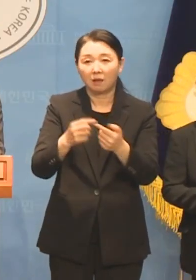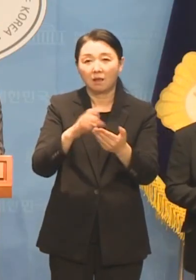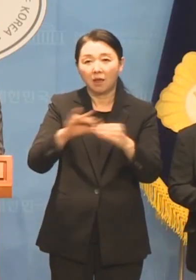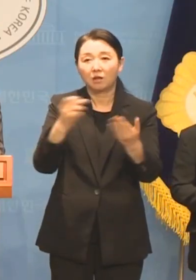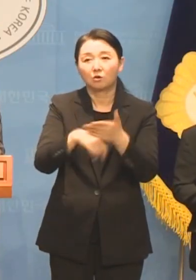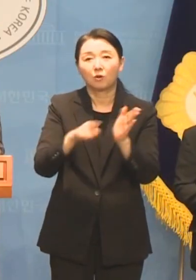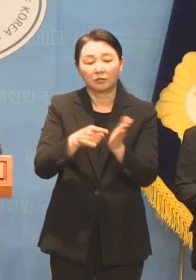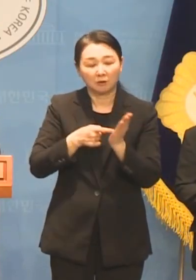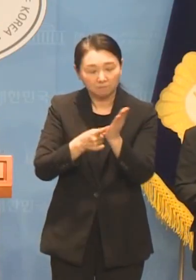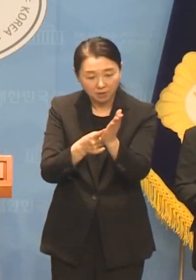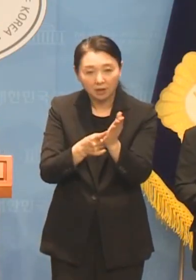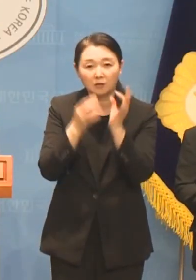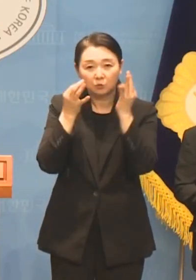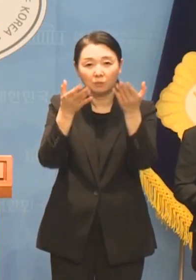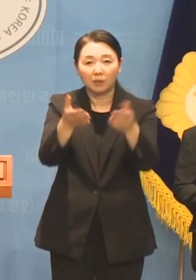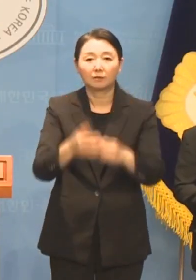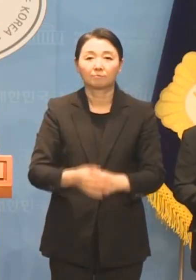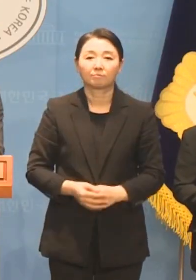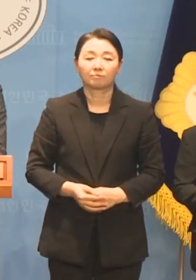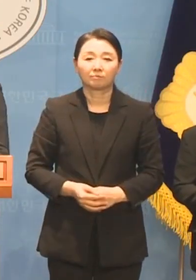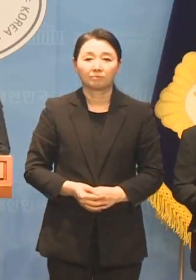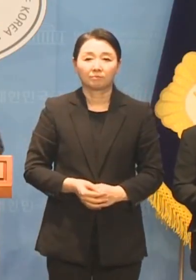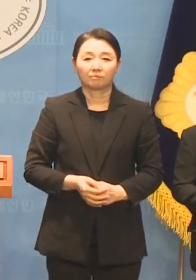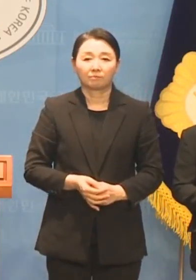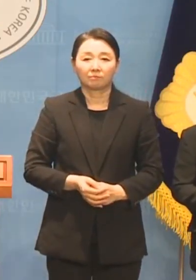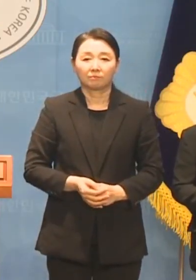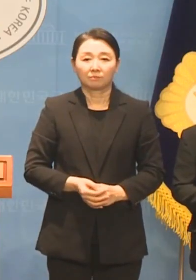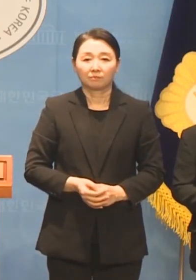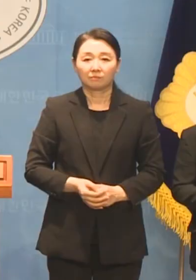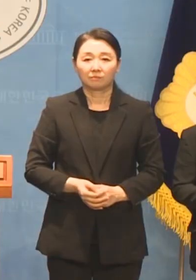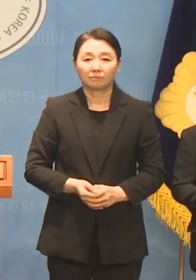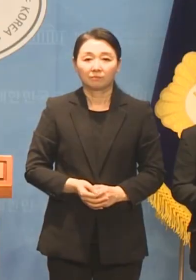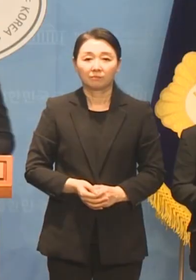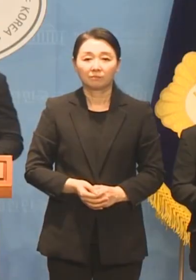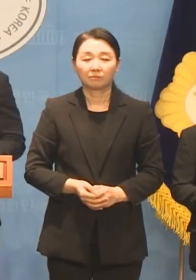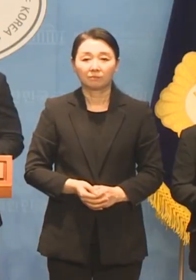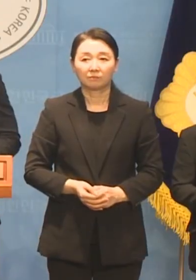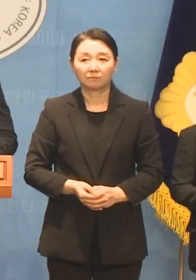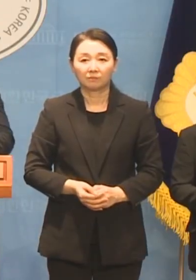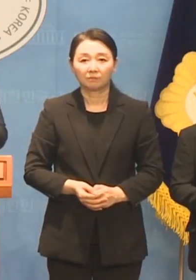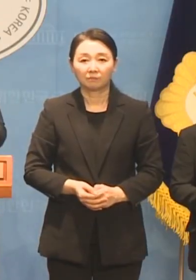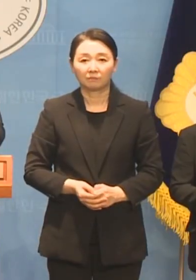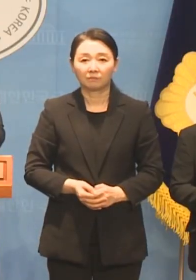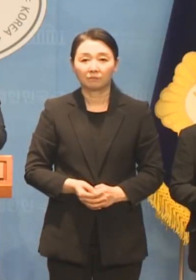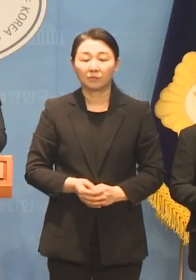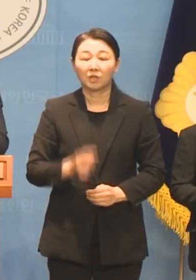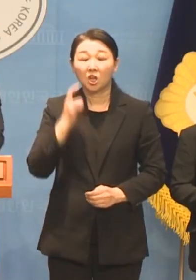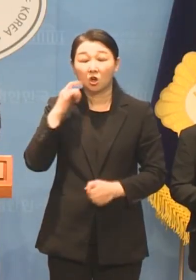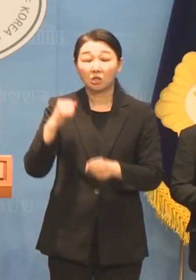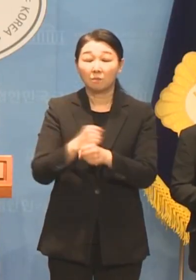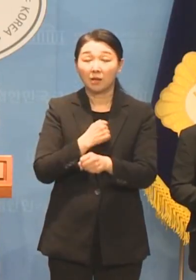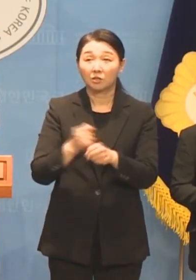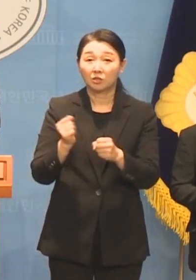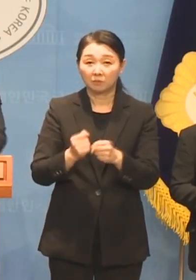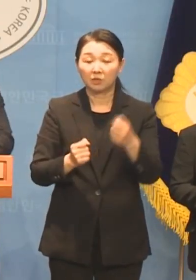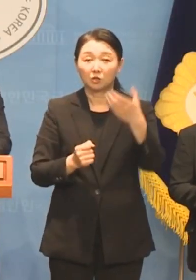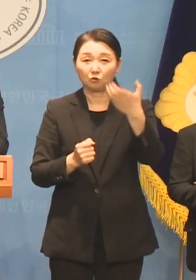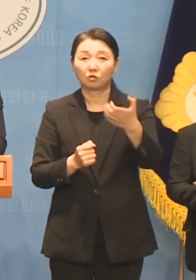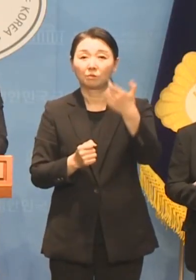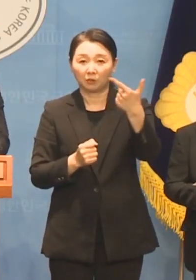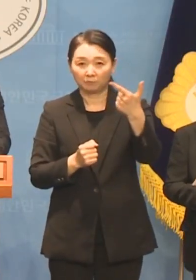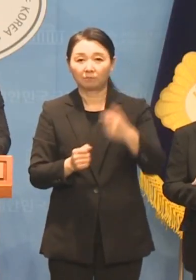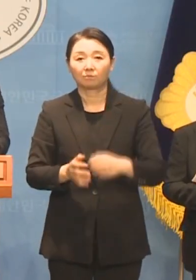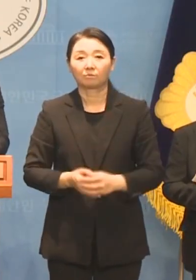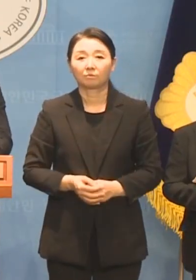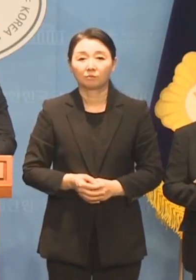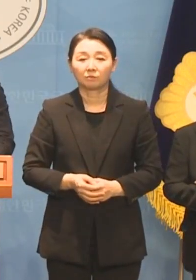검토하고 있음을 재차 알려드립니다. 네, 국민의힘 거짓말 시리즈